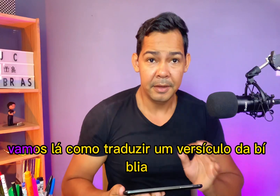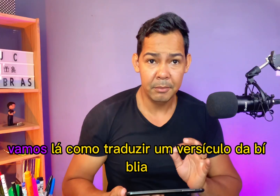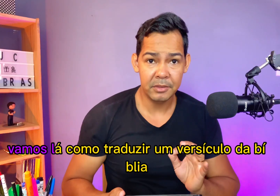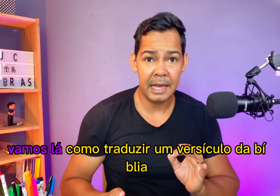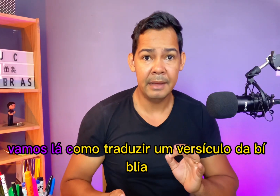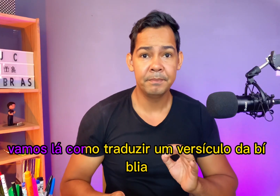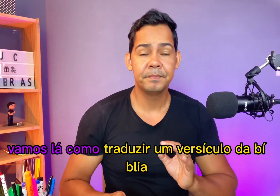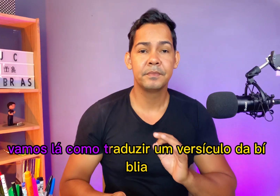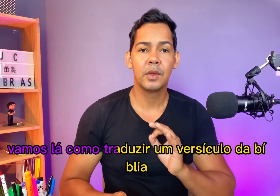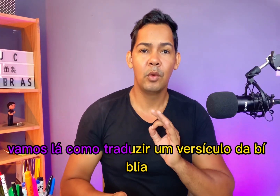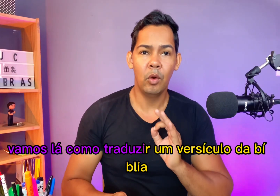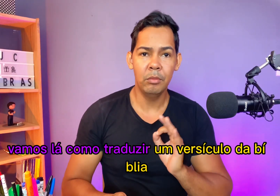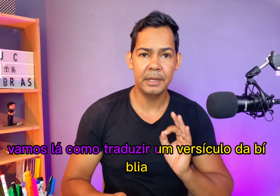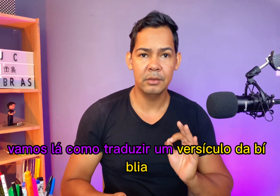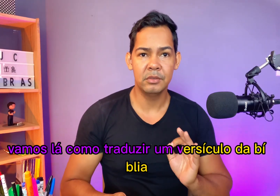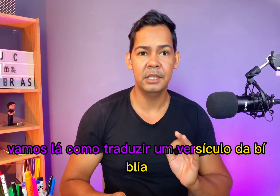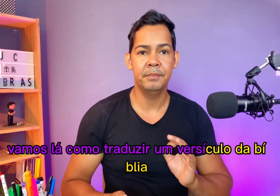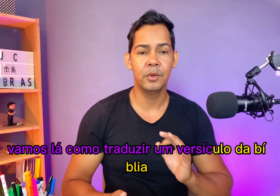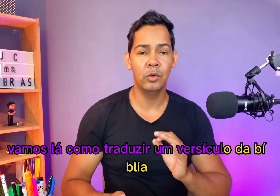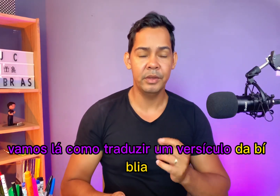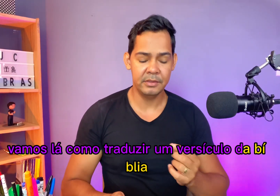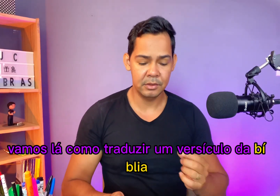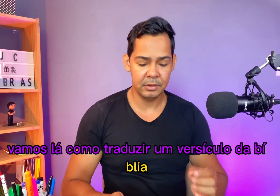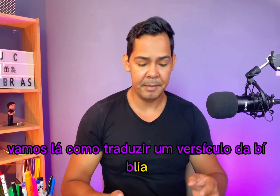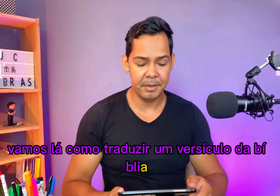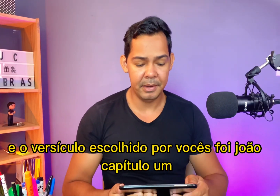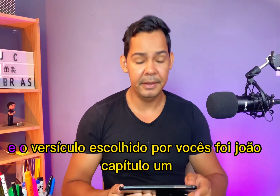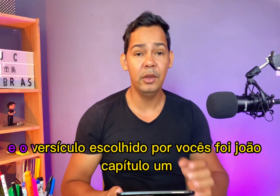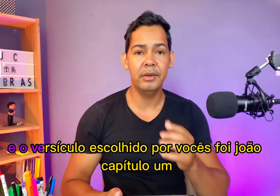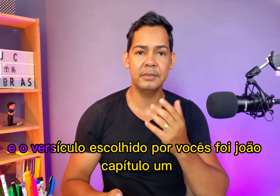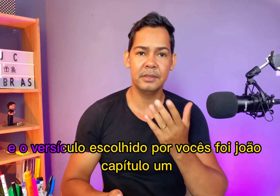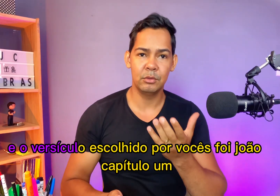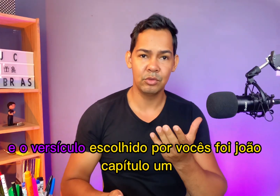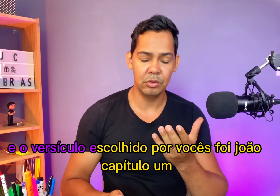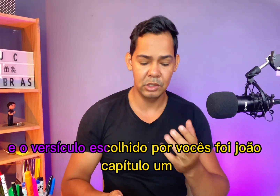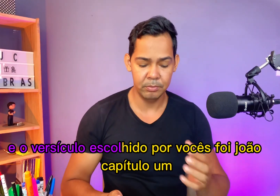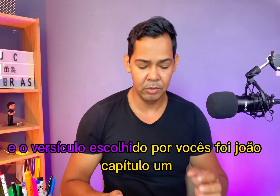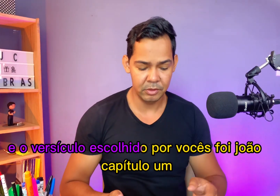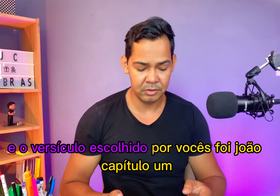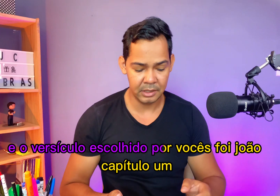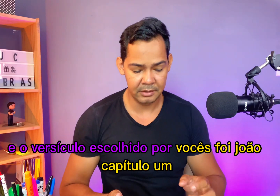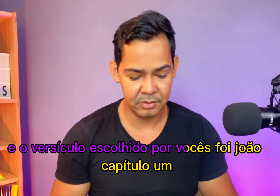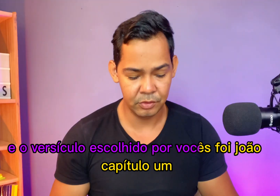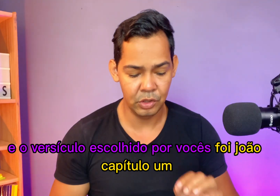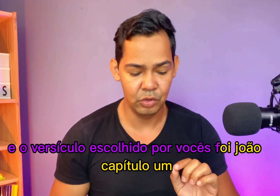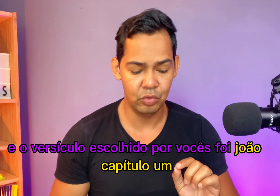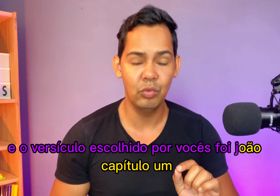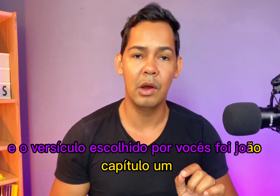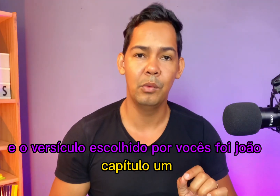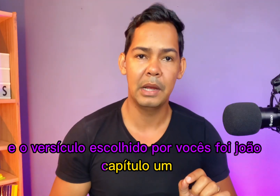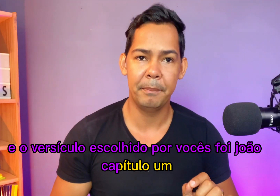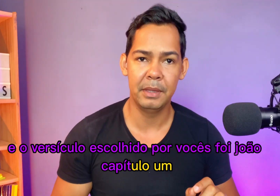Vamos lá, como traduzir um versículo da Bíblia. E o versículo escolhido por vocês foi João, capítulo